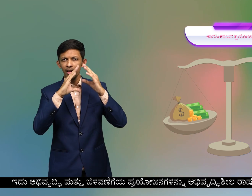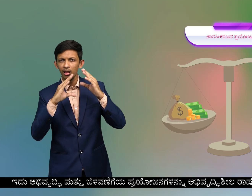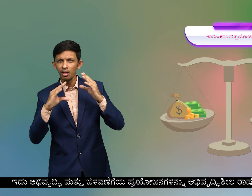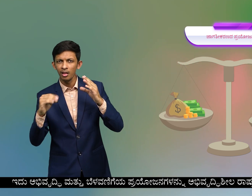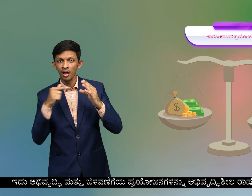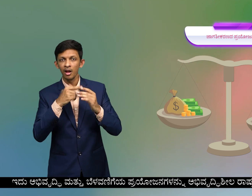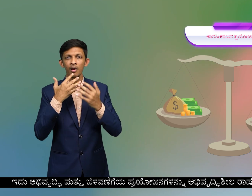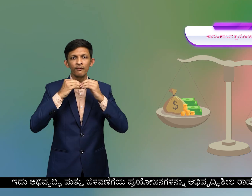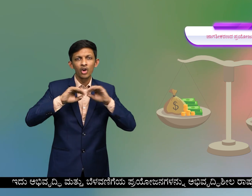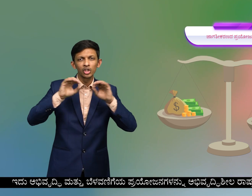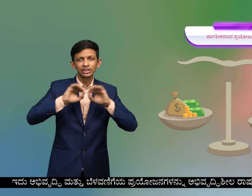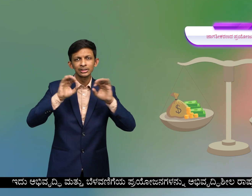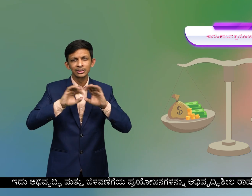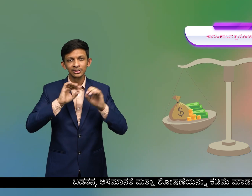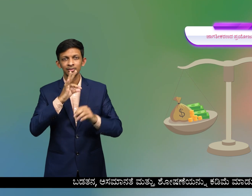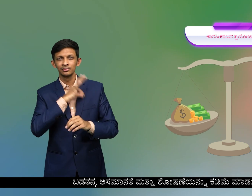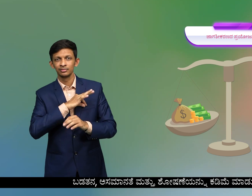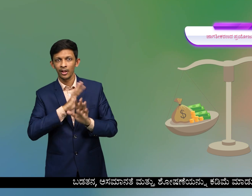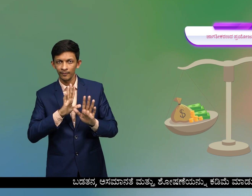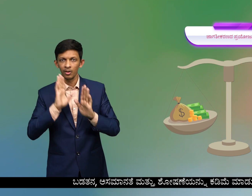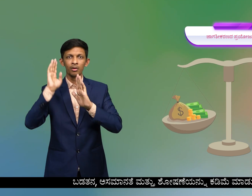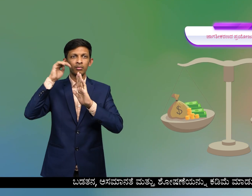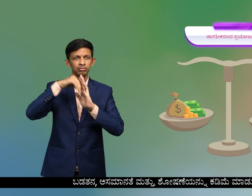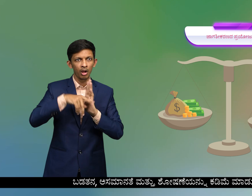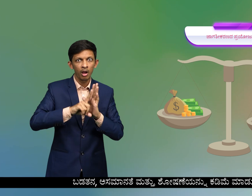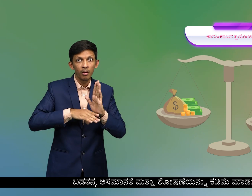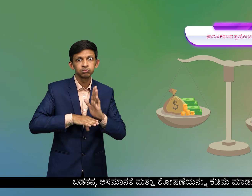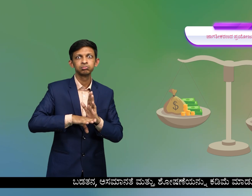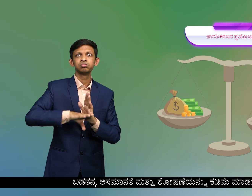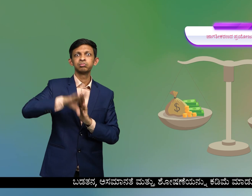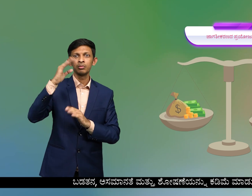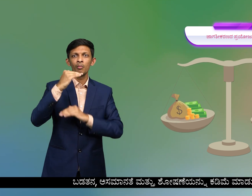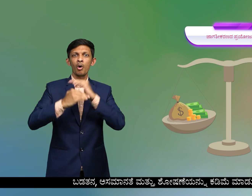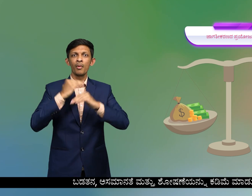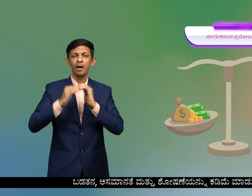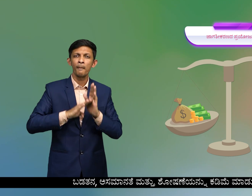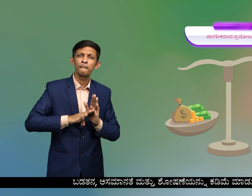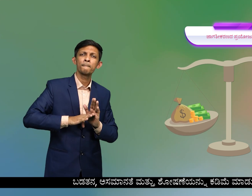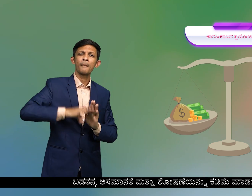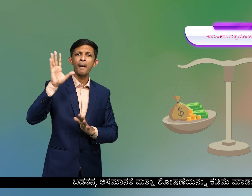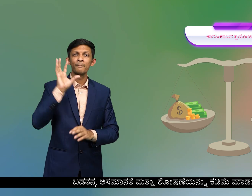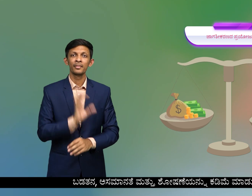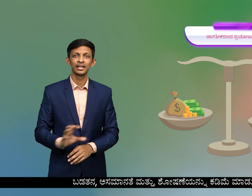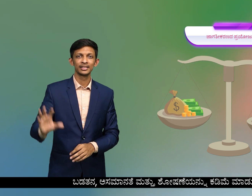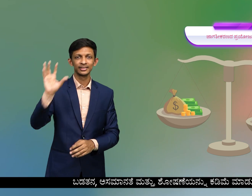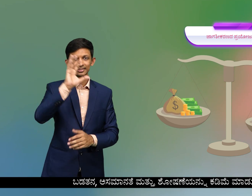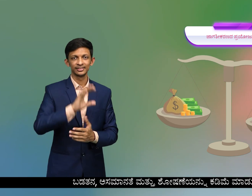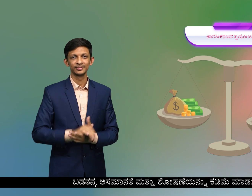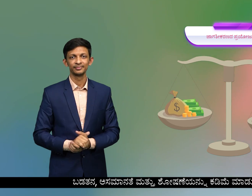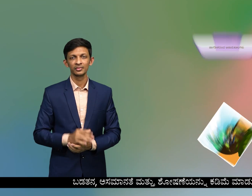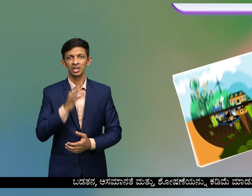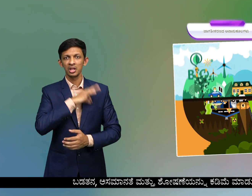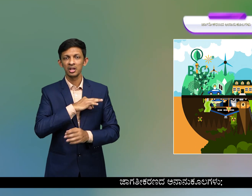ಅಭಿವೃದ್ಧಿಶೀಲ ರಾಷ್ಟ್ರಗಳಿಗೆ ಹರಡುವ ಮೂಲಕ ಬಡತನ, ಅಸಮಾನತೆ ಮತ್ತು ಶೋಷಣೆಯನ್ನು ಕಡಿಮೆ ಮಾಡುತ್ತದೆ.